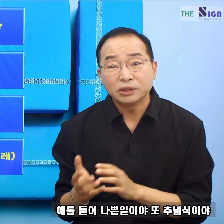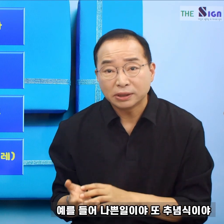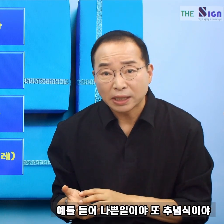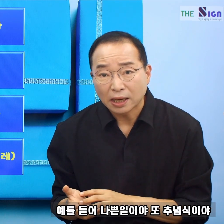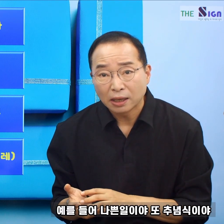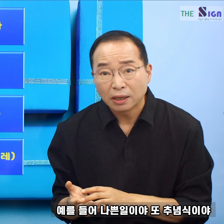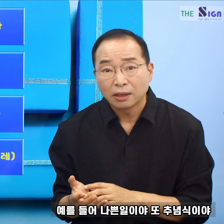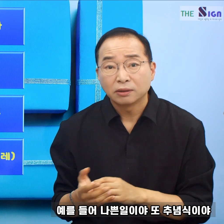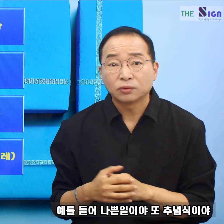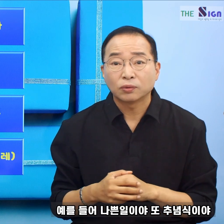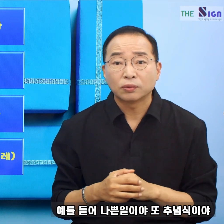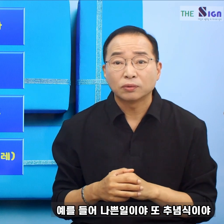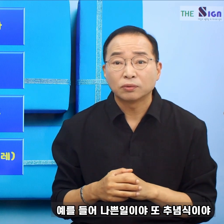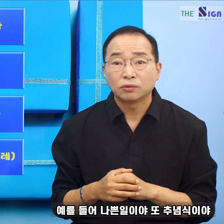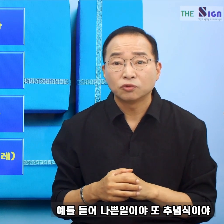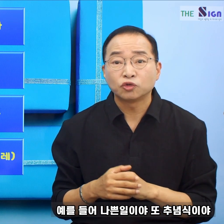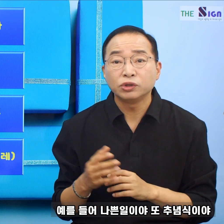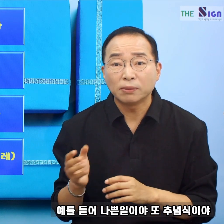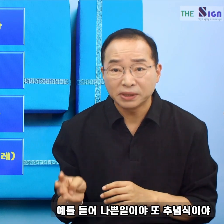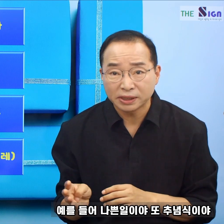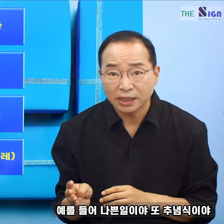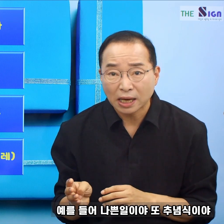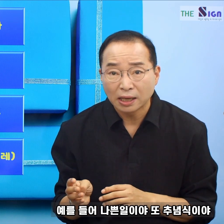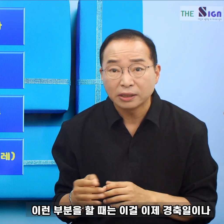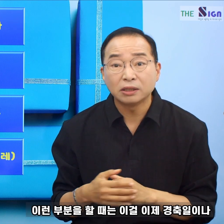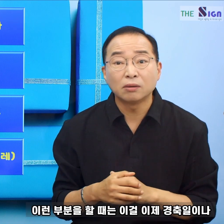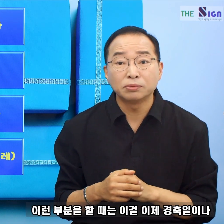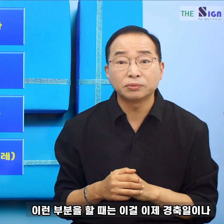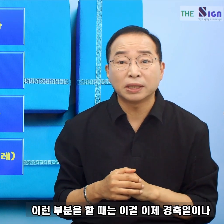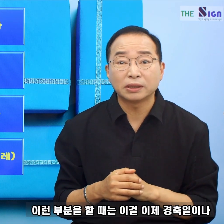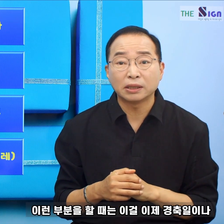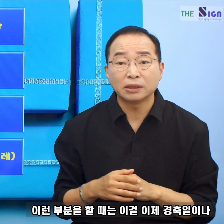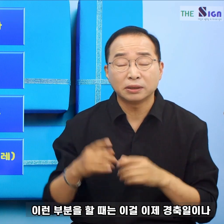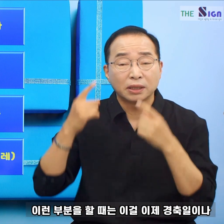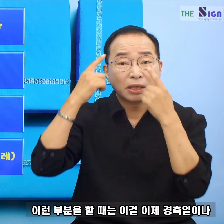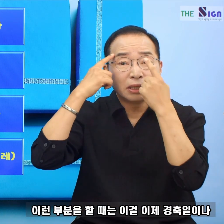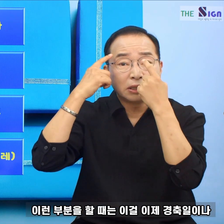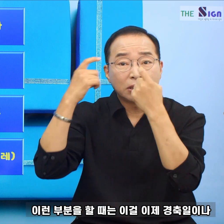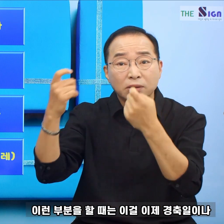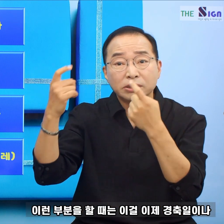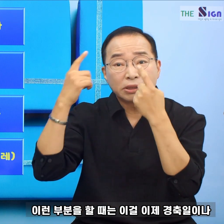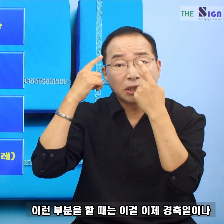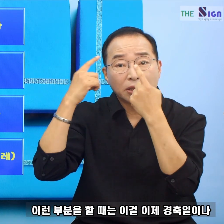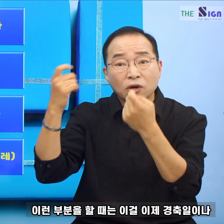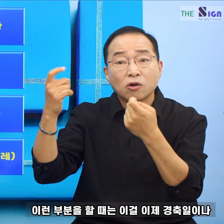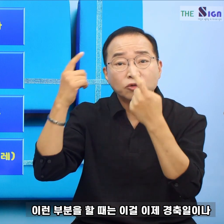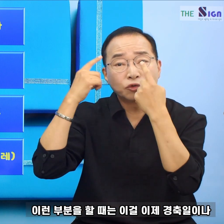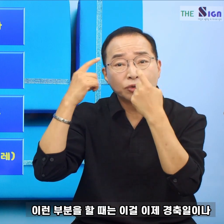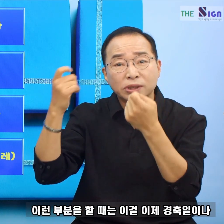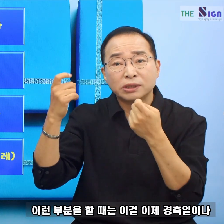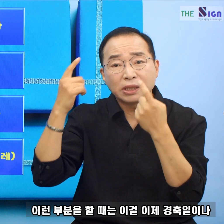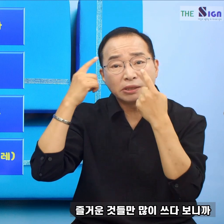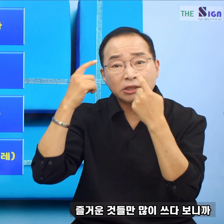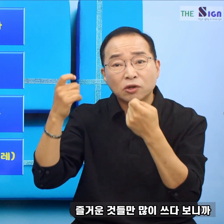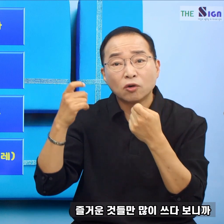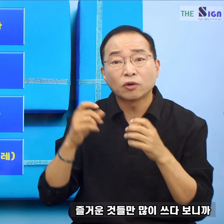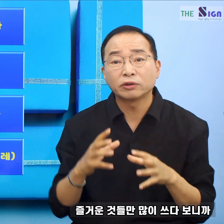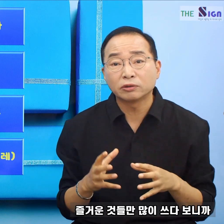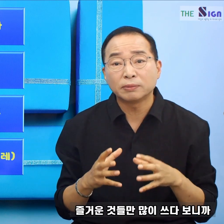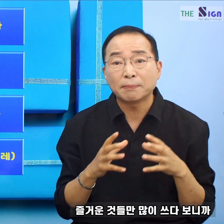일이야, 또 추념식이야, 이런 부분을 할 때는 이걸 이제 경축일이나 즐거운 것들만 많이